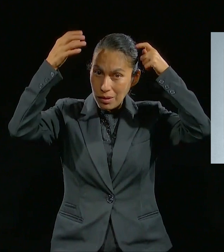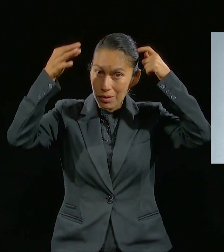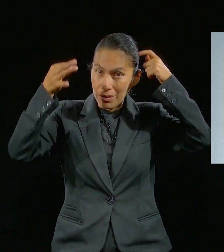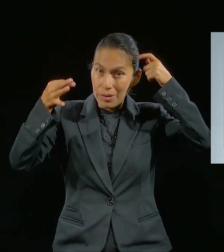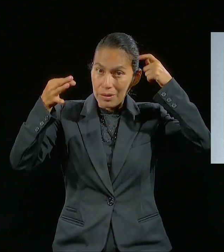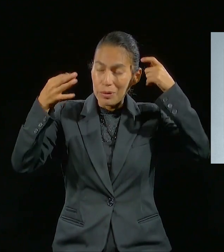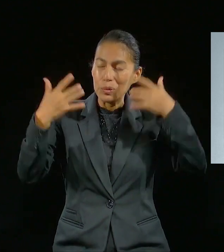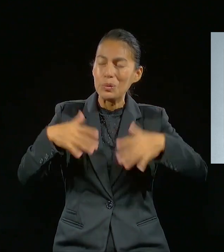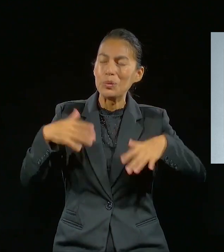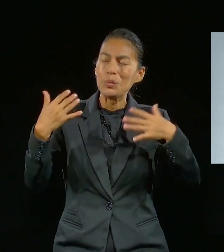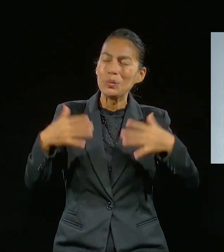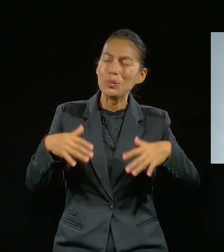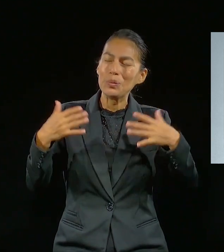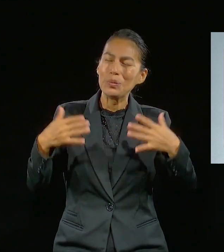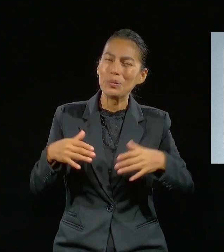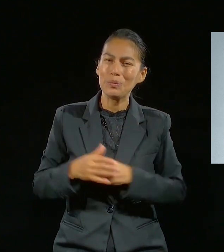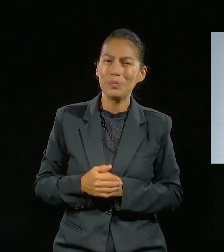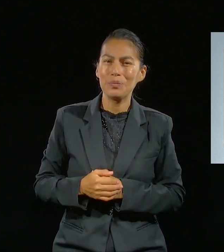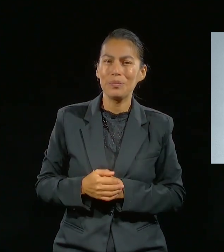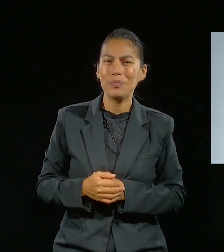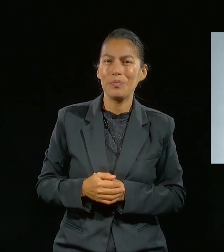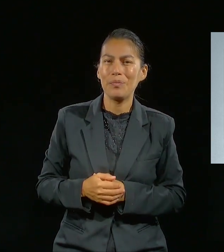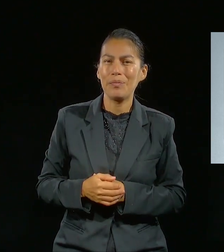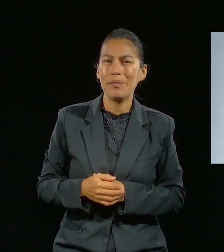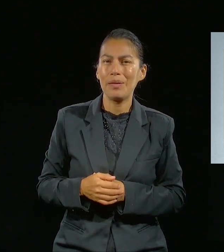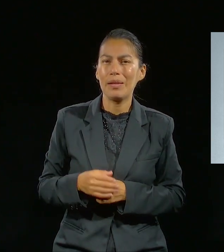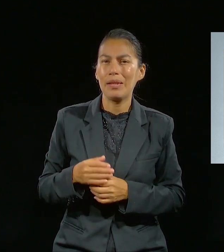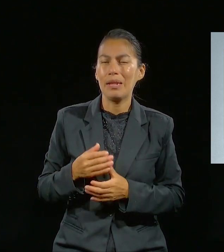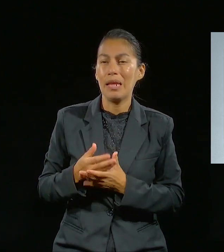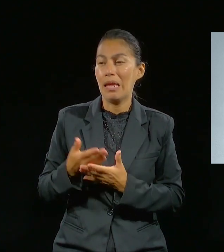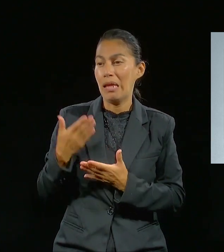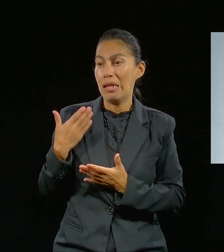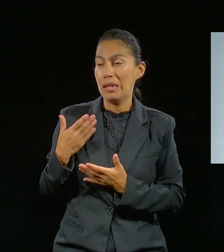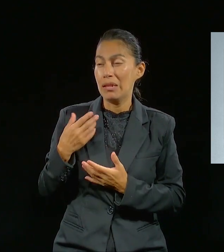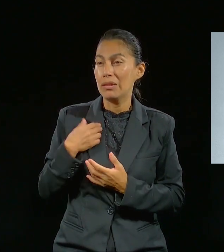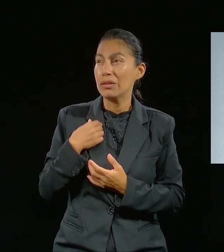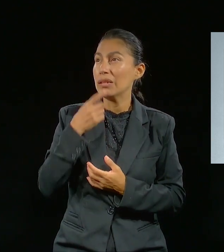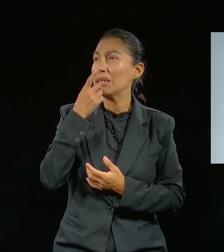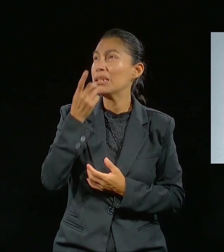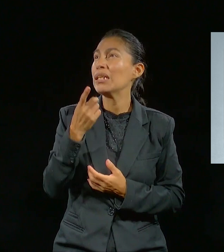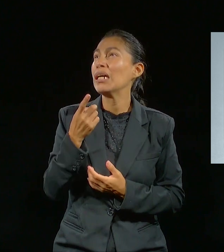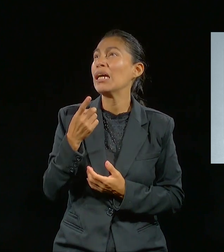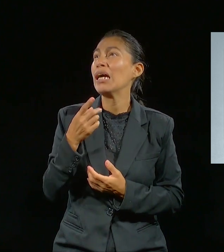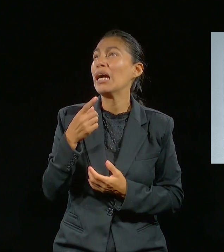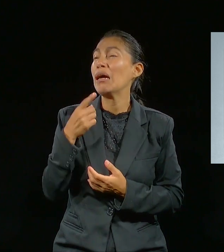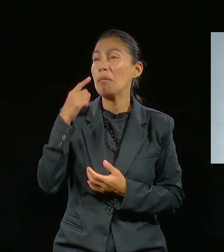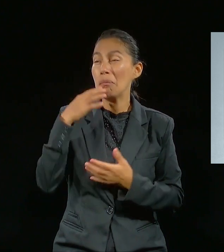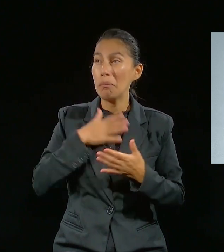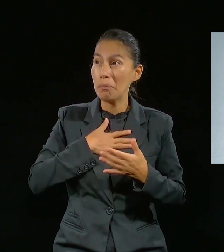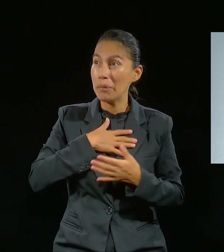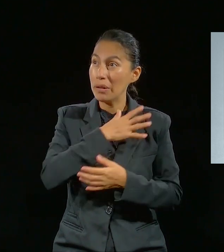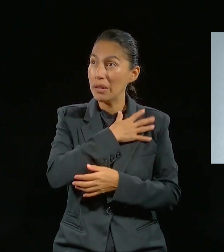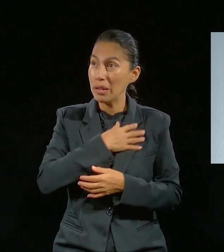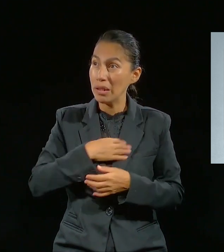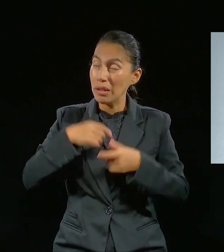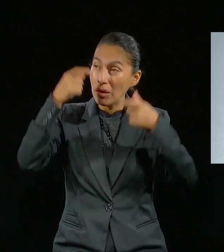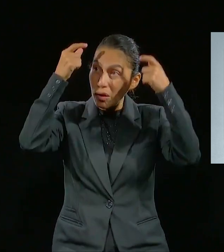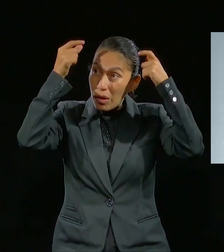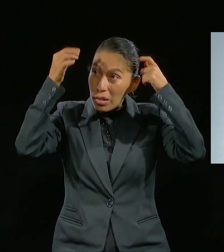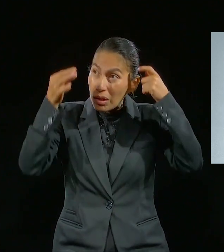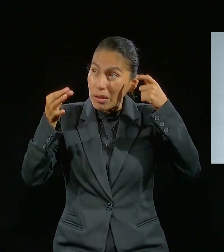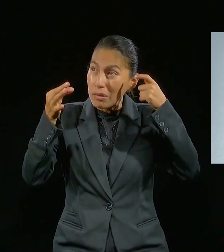la graduación. Digo, Señor, hace un año dije, ay, cuando mi hijo gradúe, ¿con quién estaré? ¿Sola? No, Señor, yo sé que